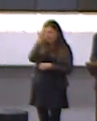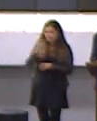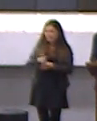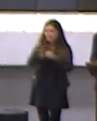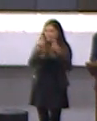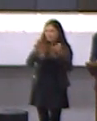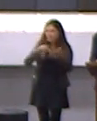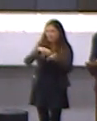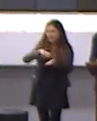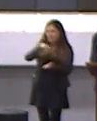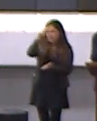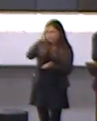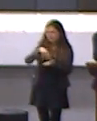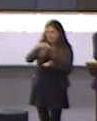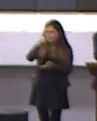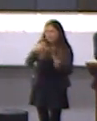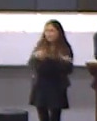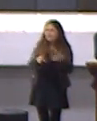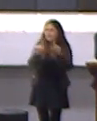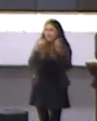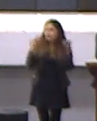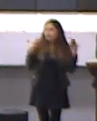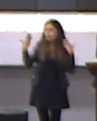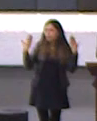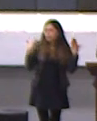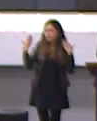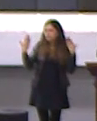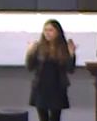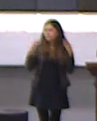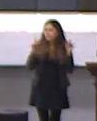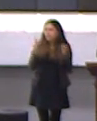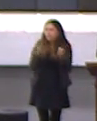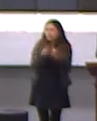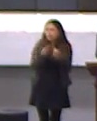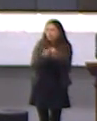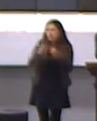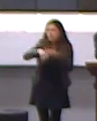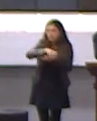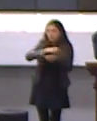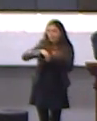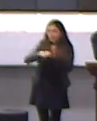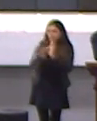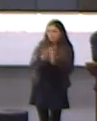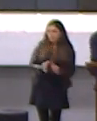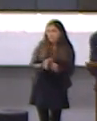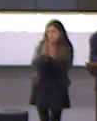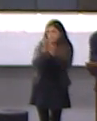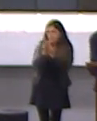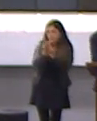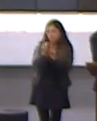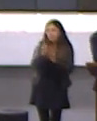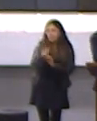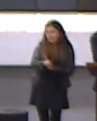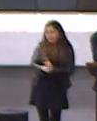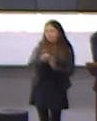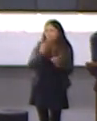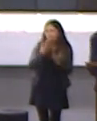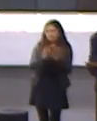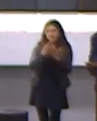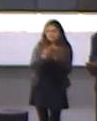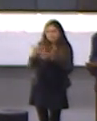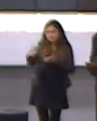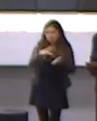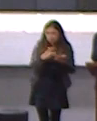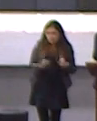la educación física en poblaciones especiales entonces también pues es es muy grato tenerlo acá